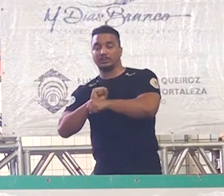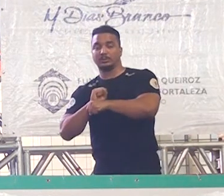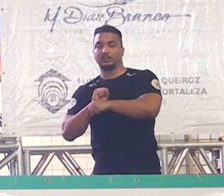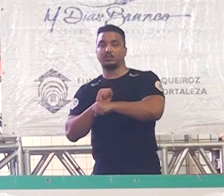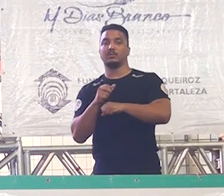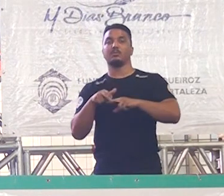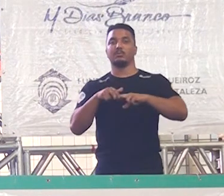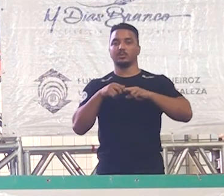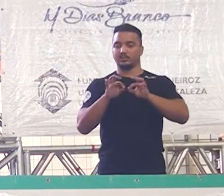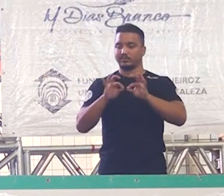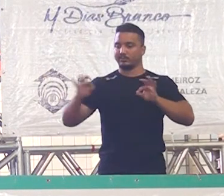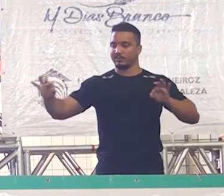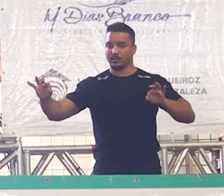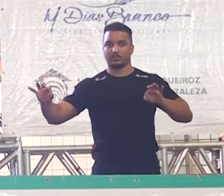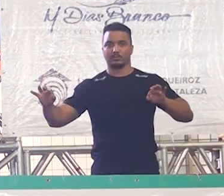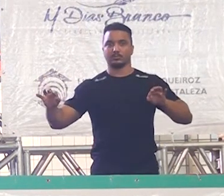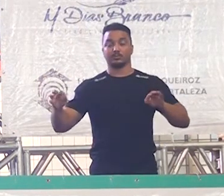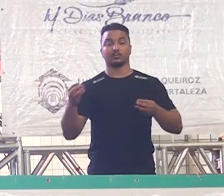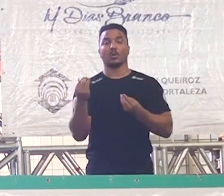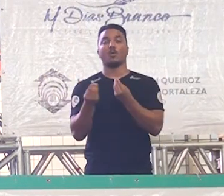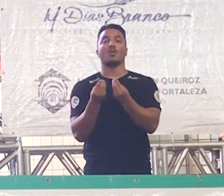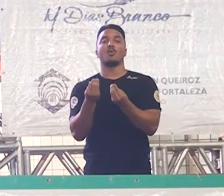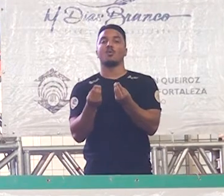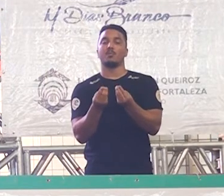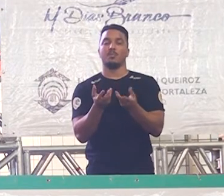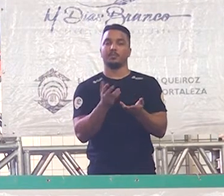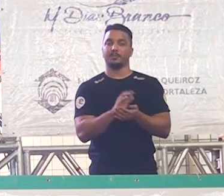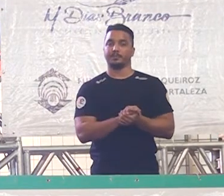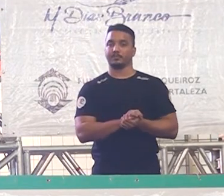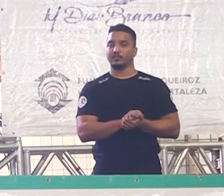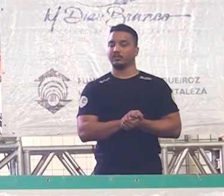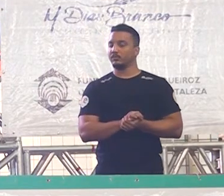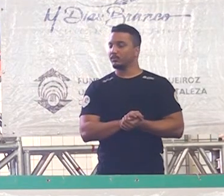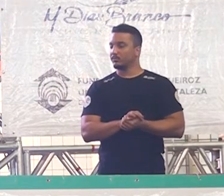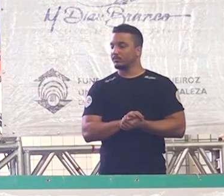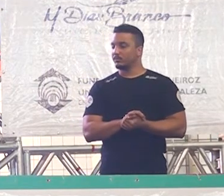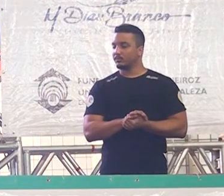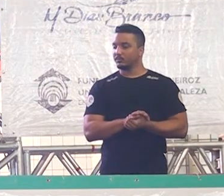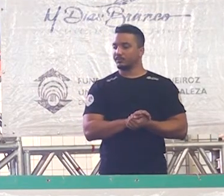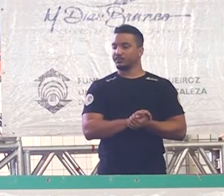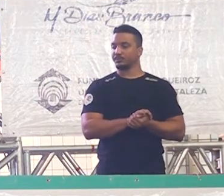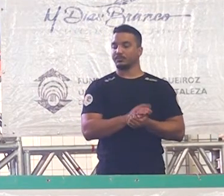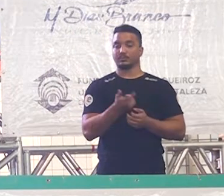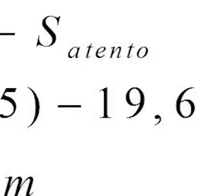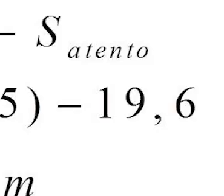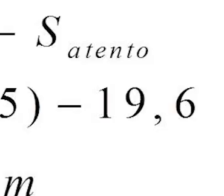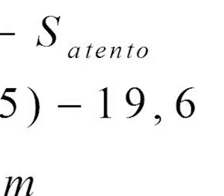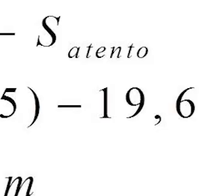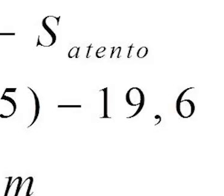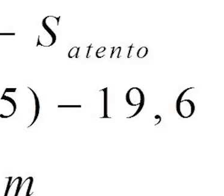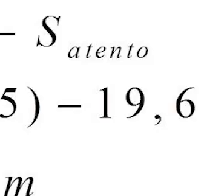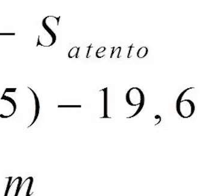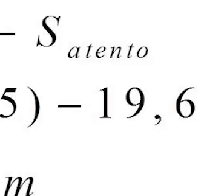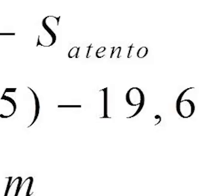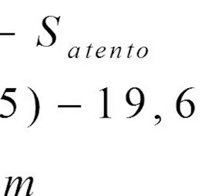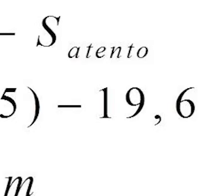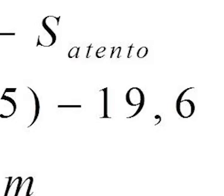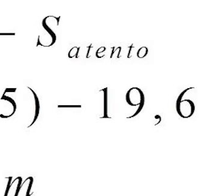de um espaço maior. Como é que a gente vai fazer então? Quanto foi que o desatento andou?